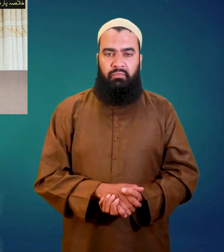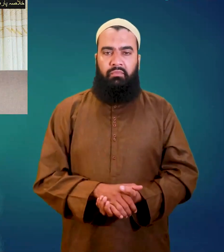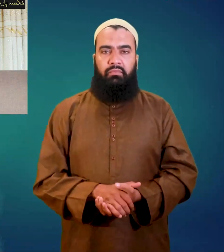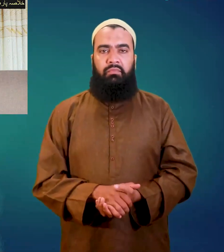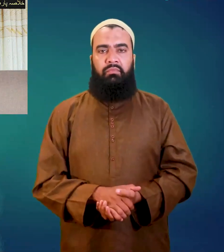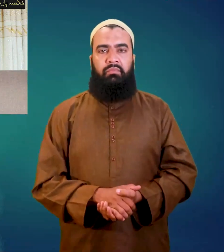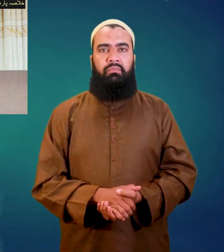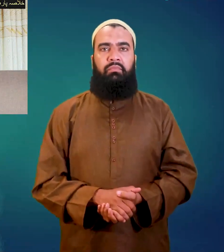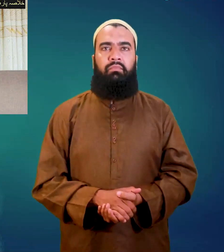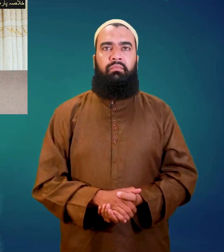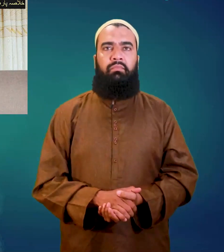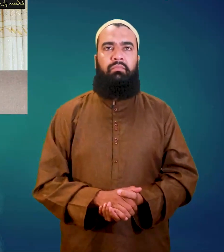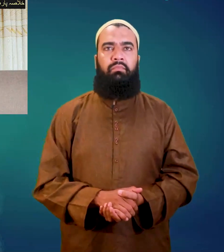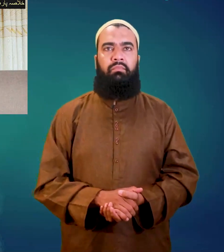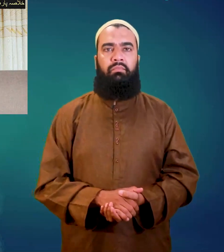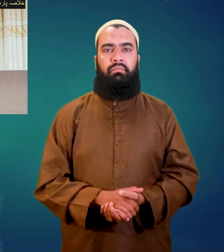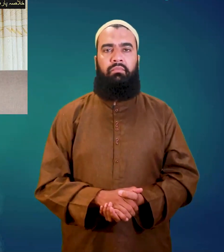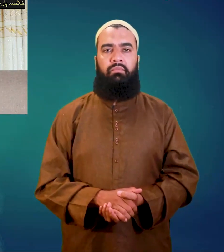بیوتکم،